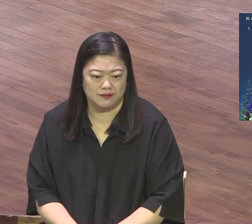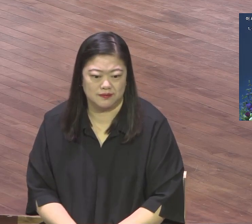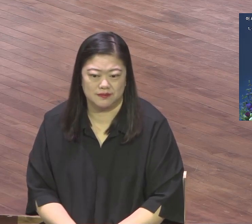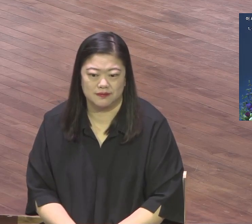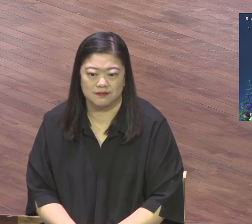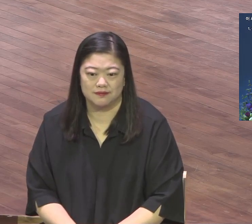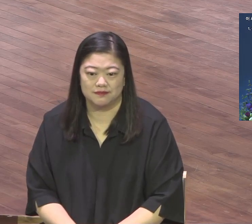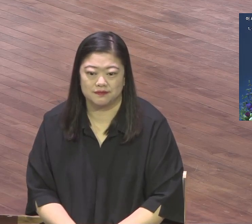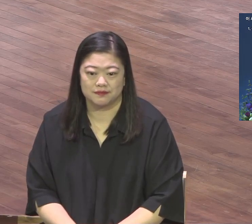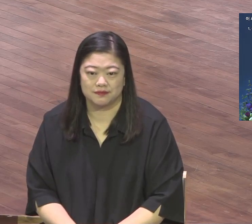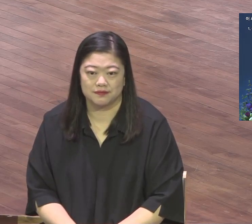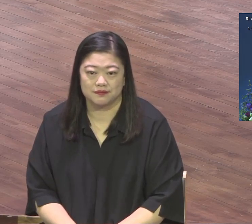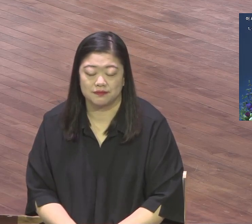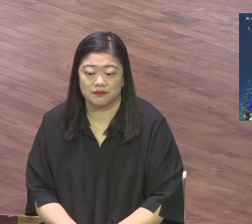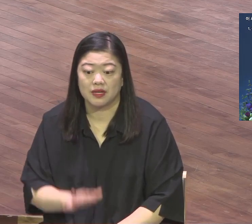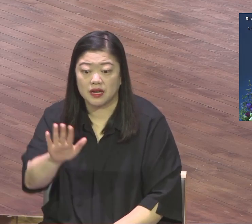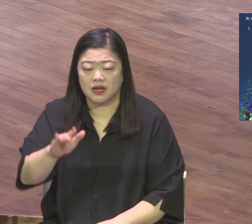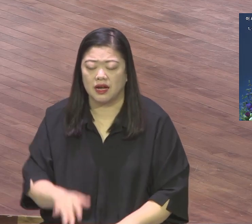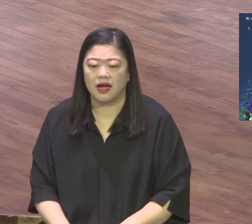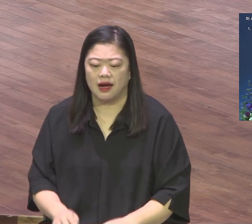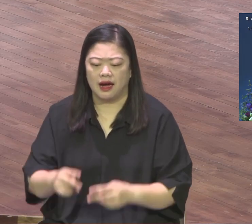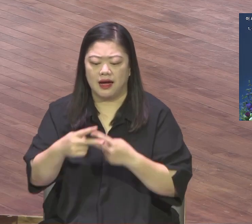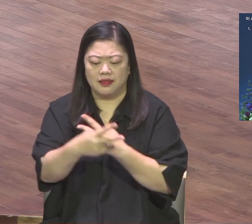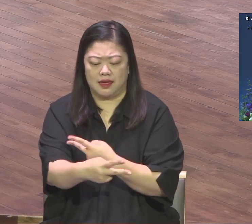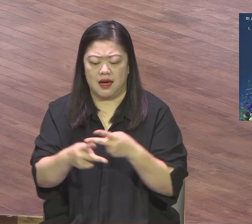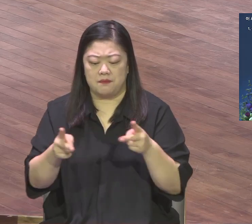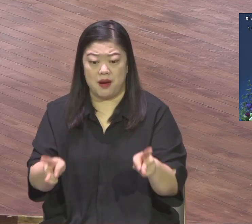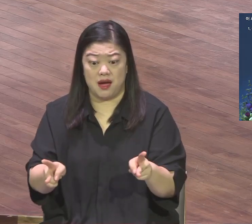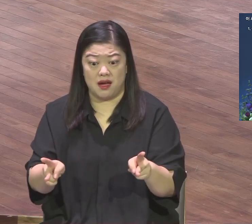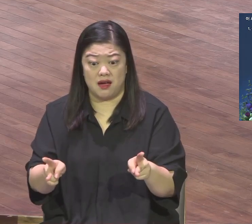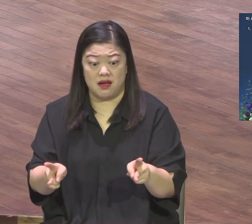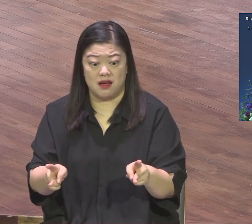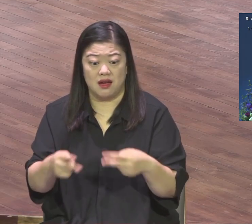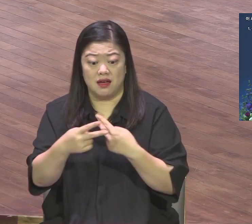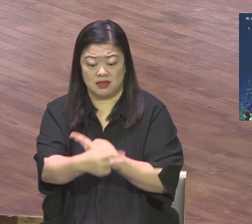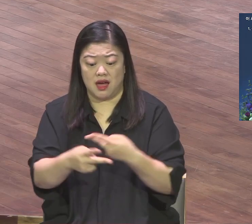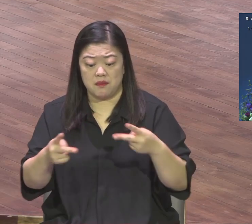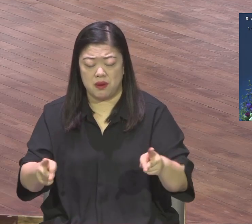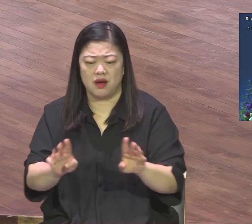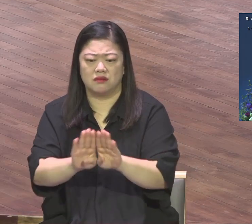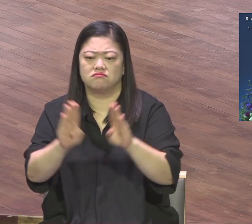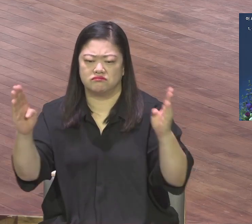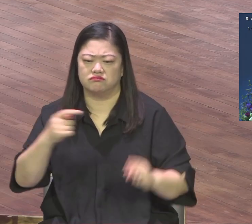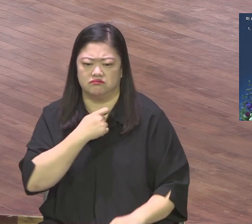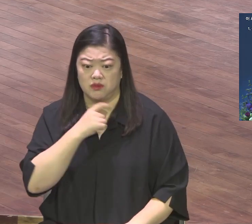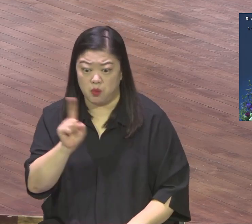내가 다른 사람에게 이 복음을 말할 때 성령 역사합니다.